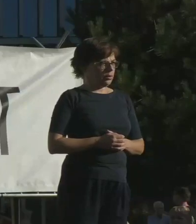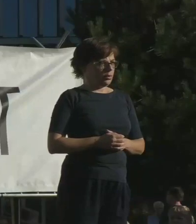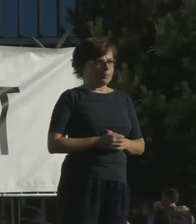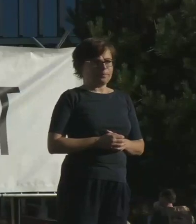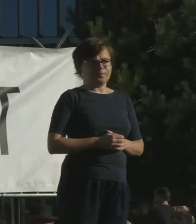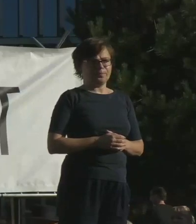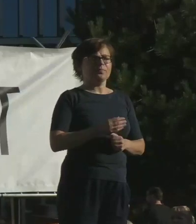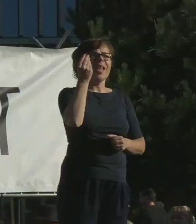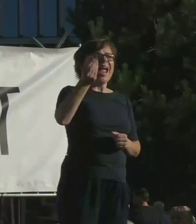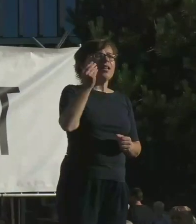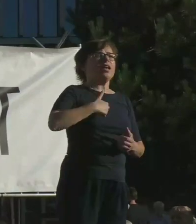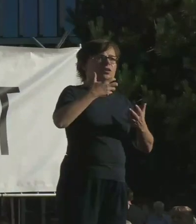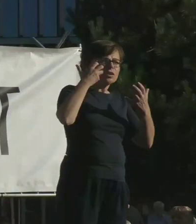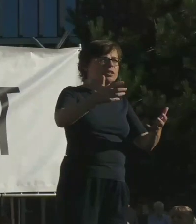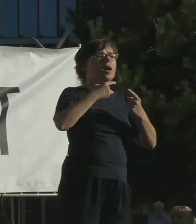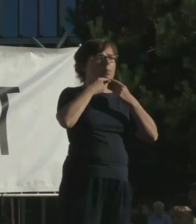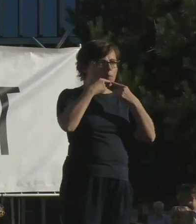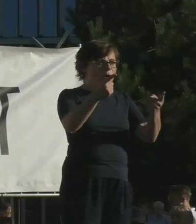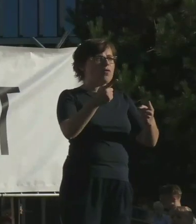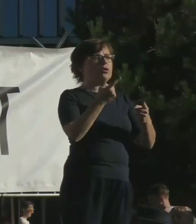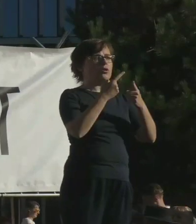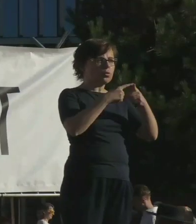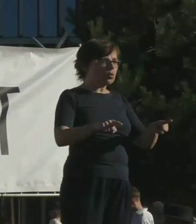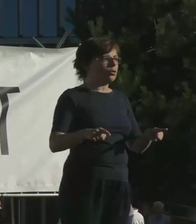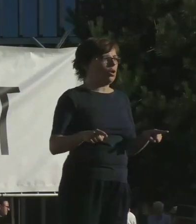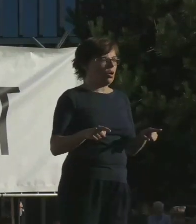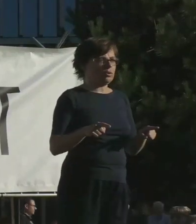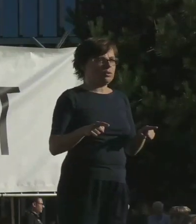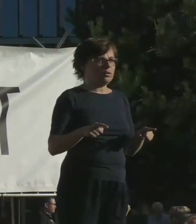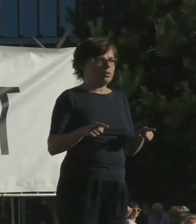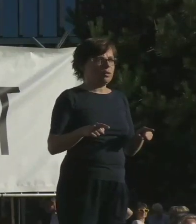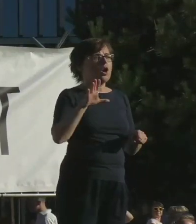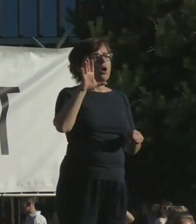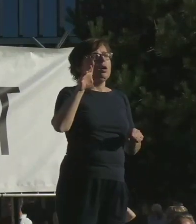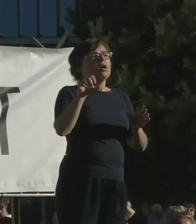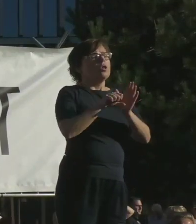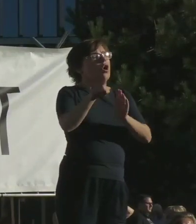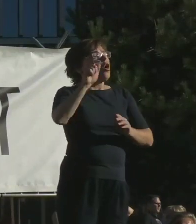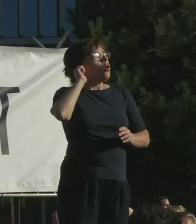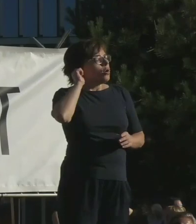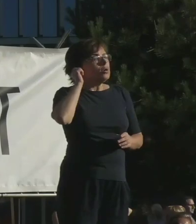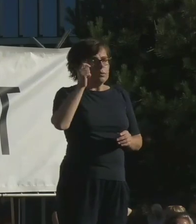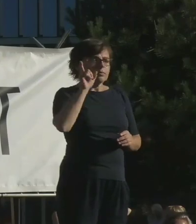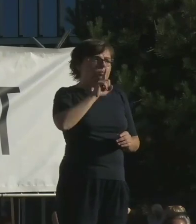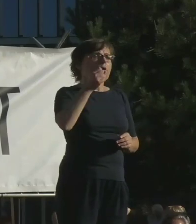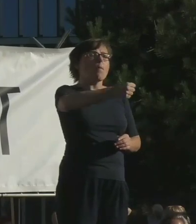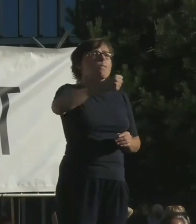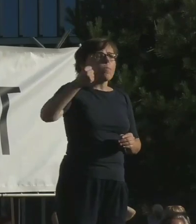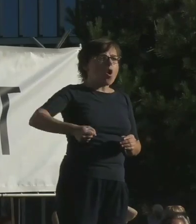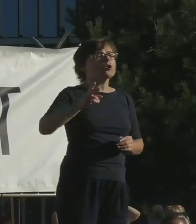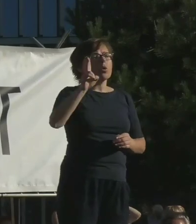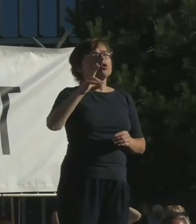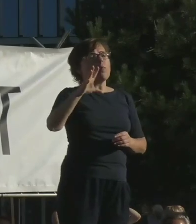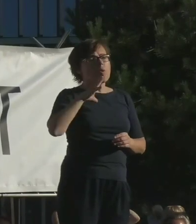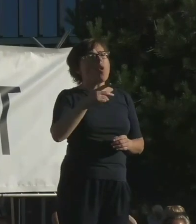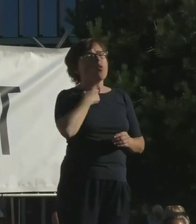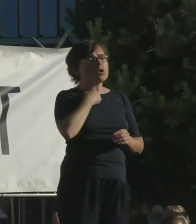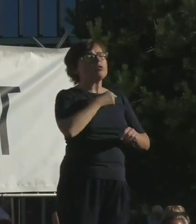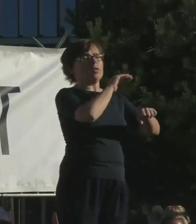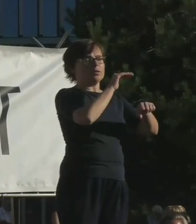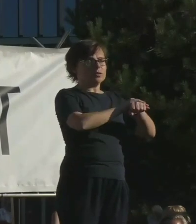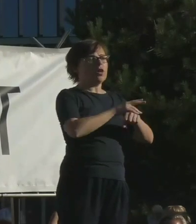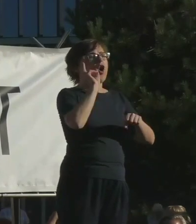I jeszcze chciałam powiedzieć słów parę do posłanek i posłów, tych, którzy głosowali za, którzy